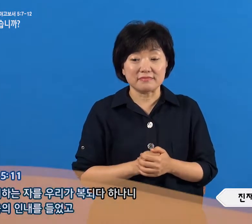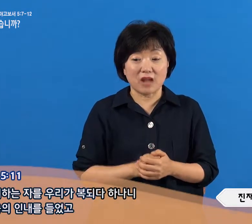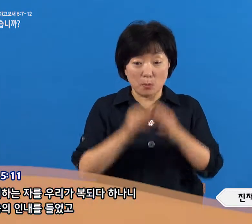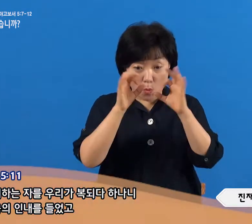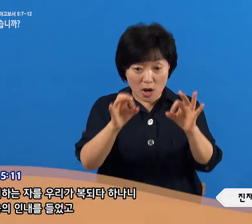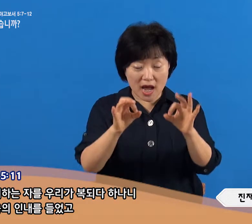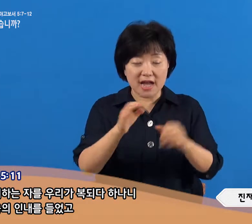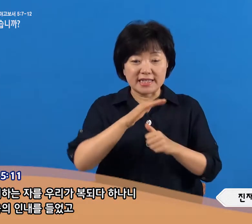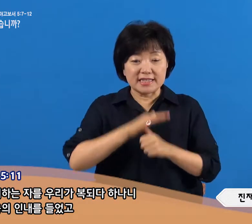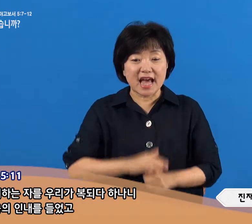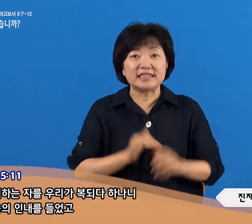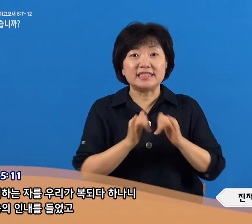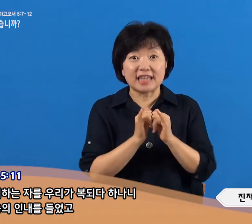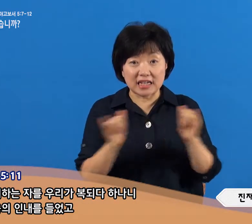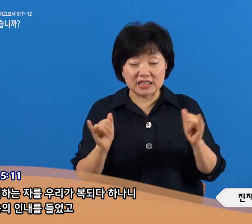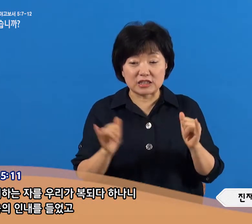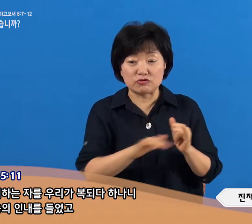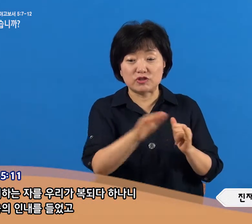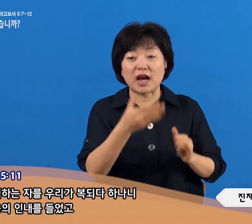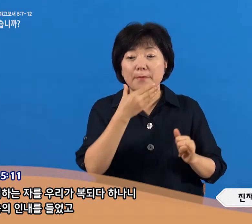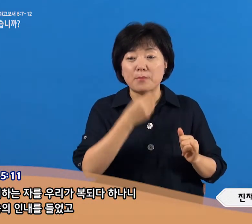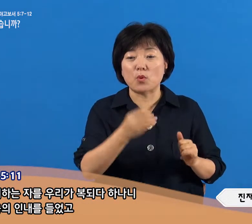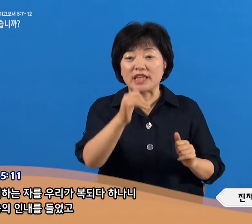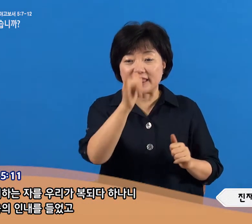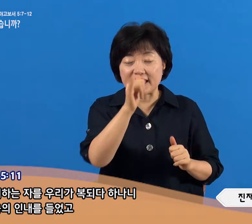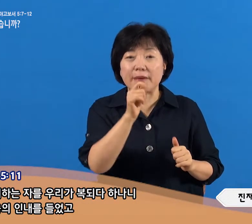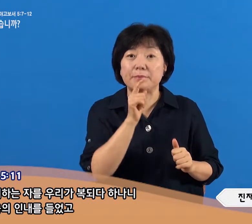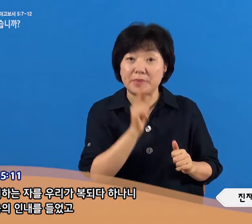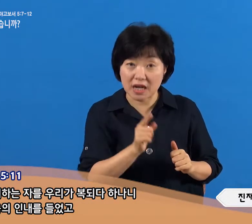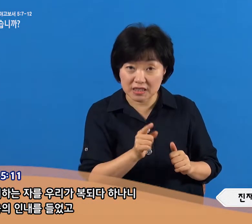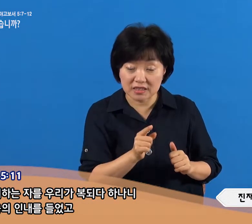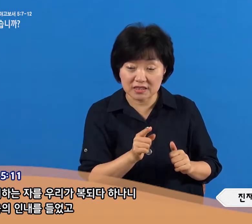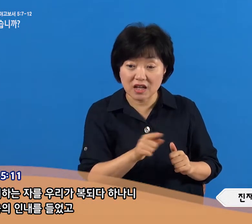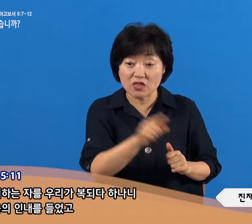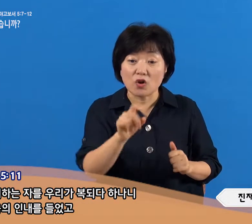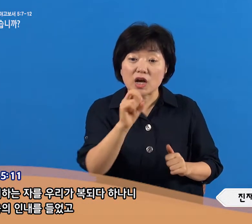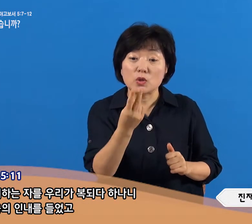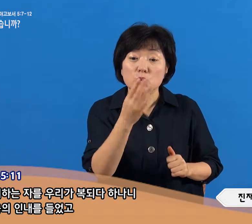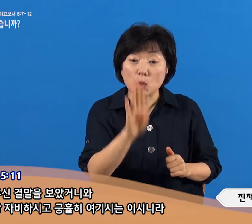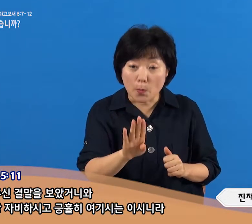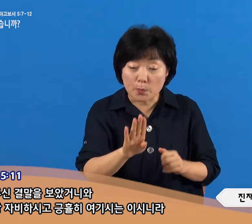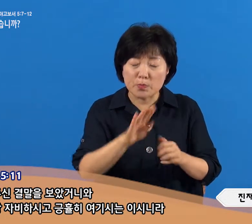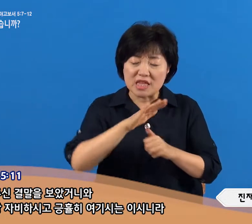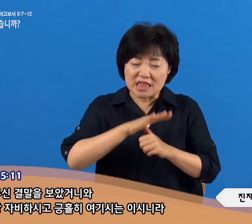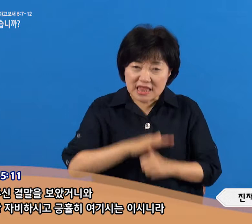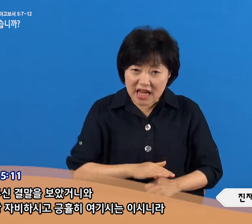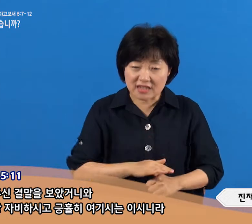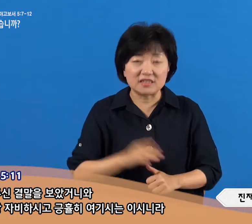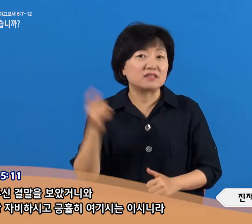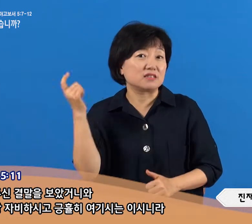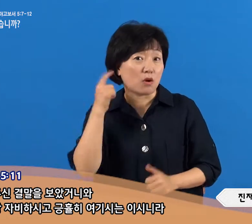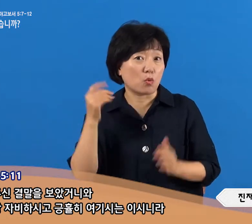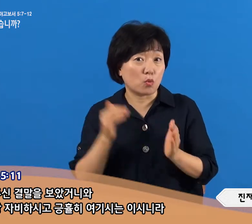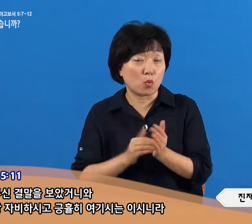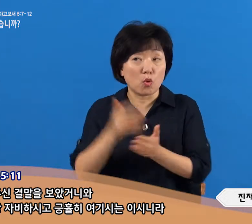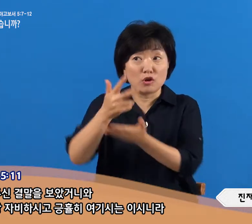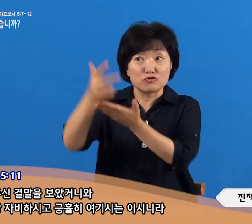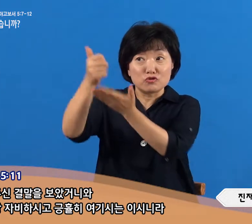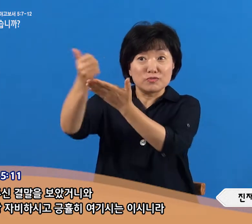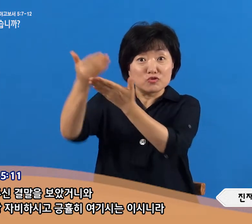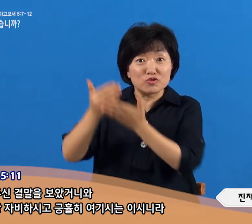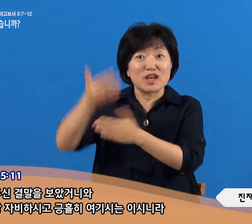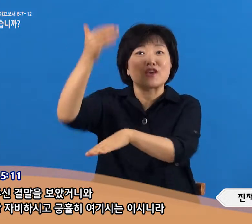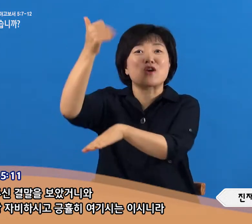보라, 인내하는 자를 우리가 복되다 하나니 너희가 욥의 인내를 들었고 주께서 주신 결말을